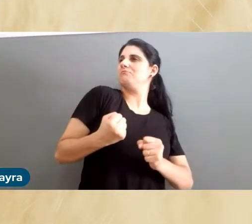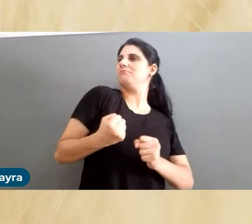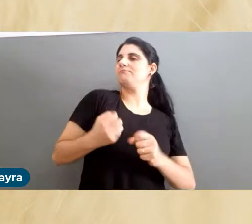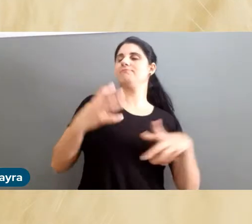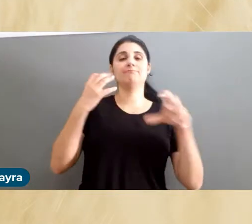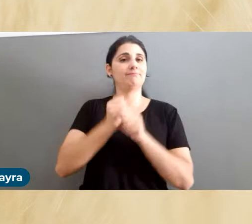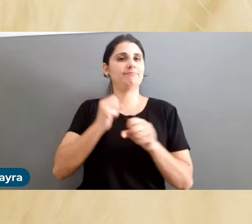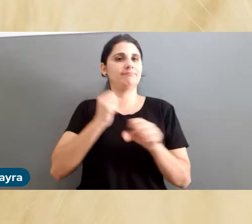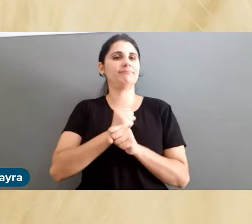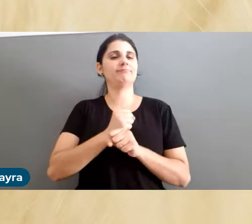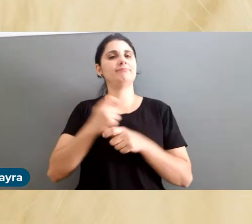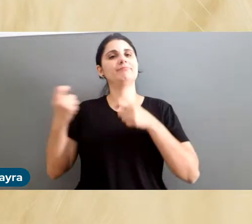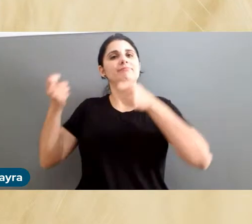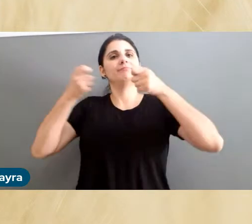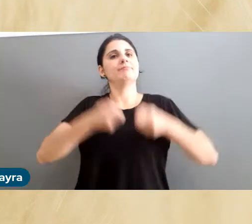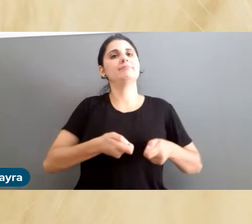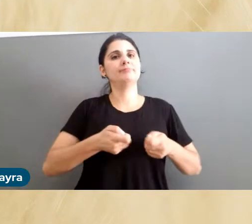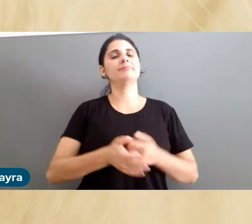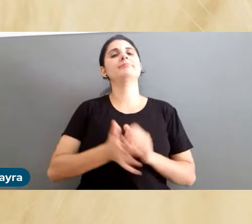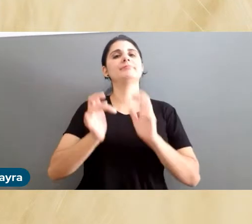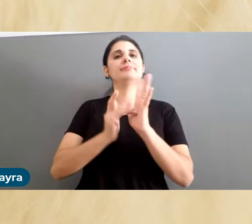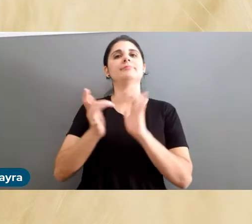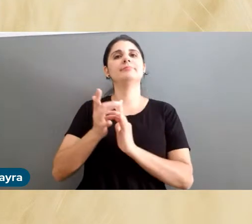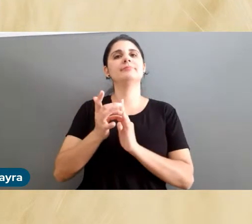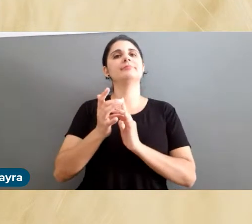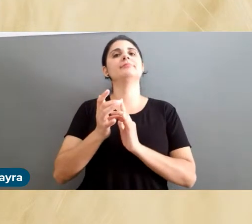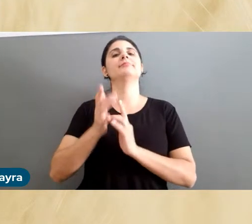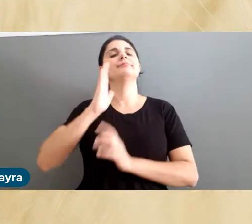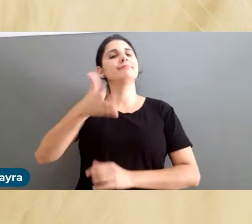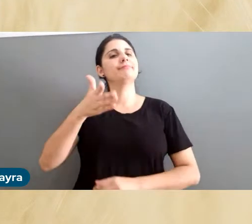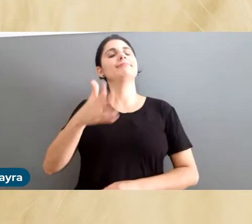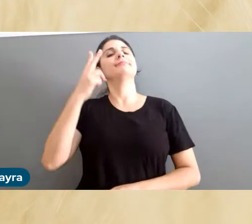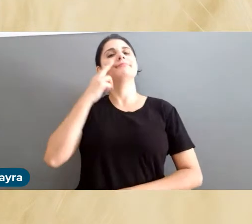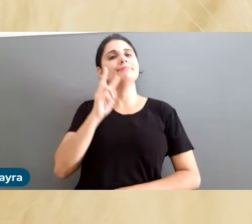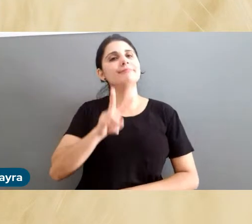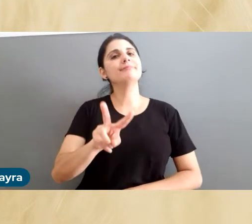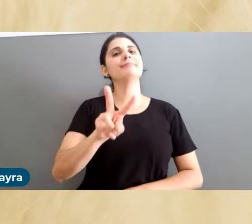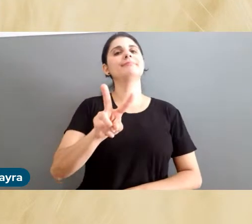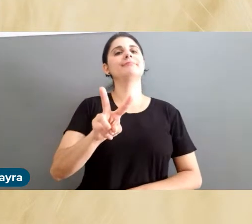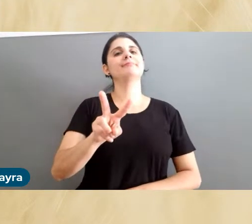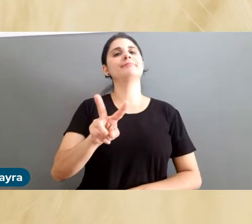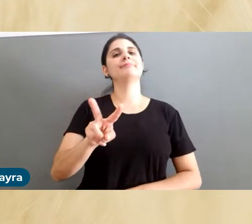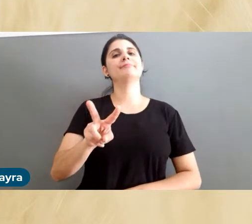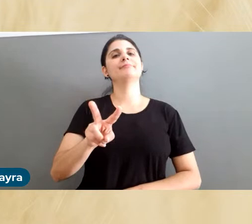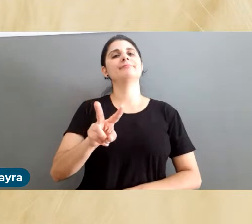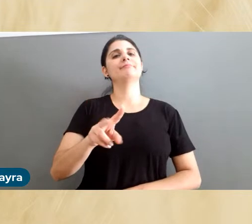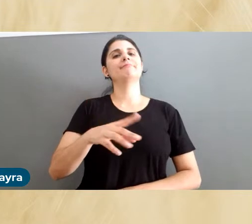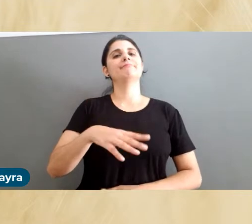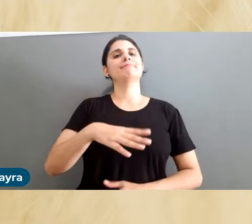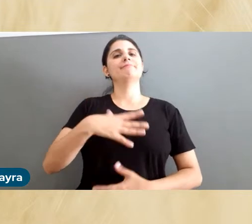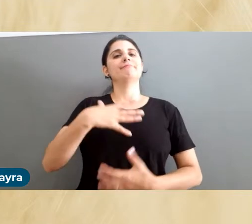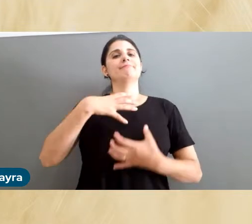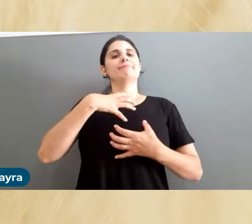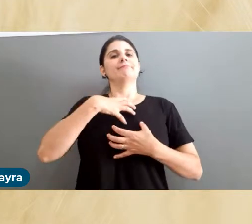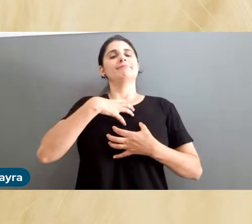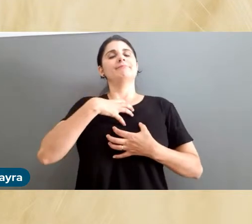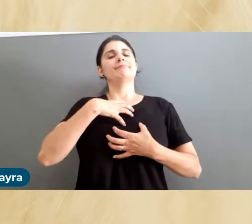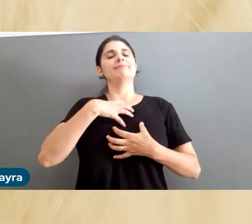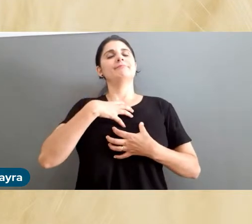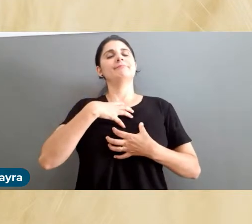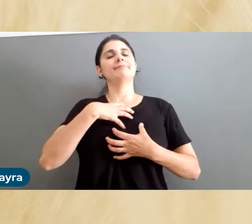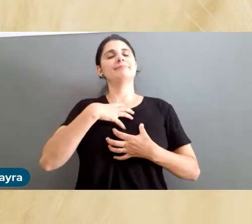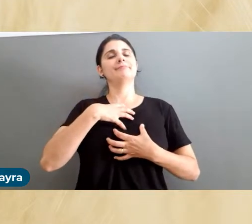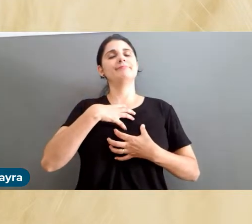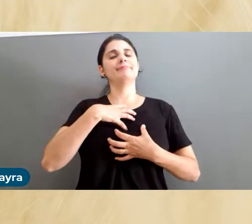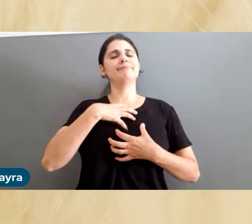da autoridade, Jesus já enxergava o nosso Emmanuel. Esse olhar é um olhar